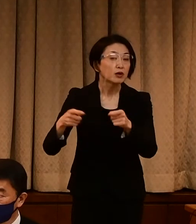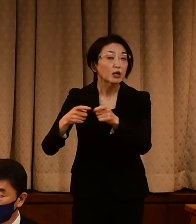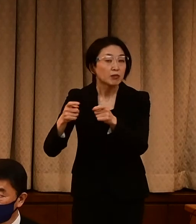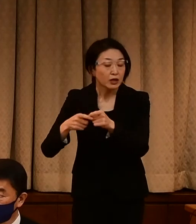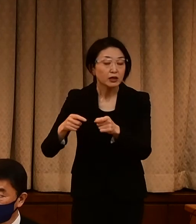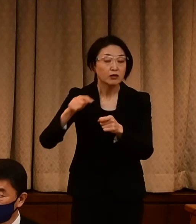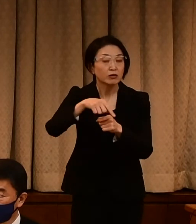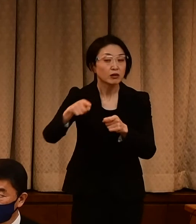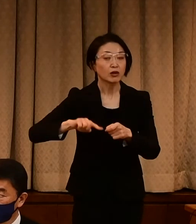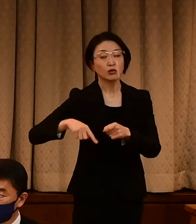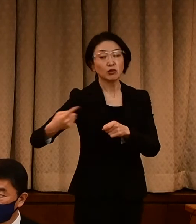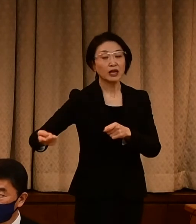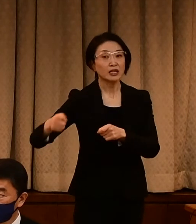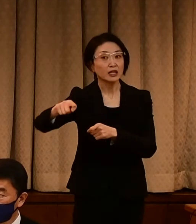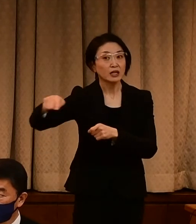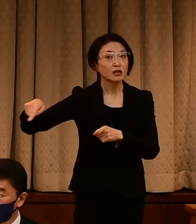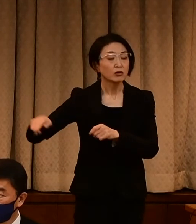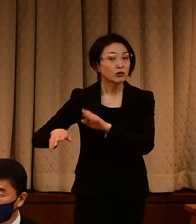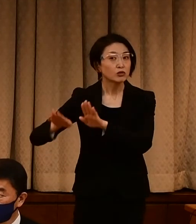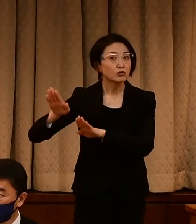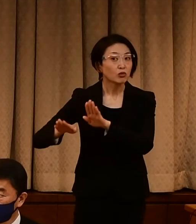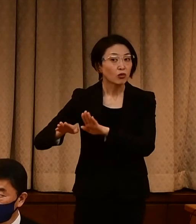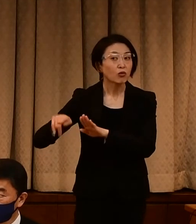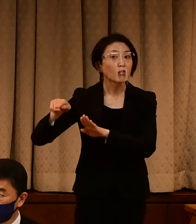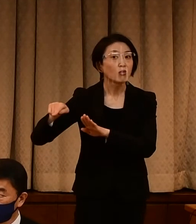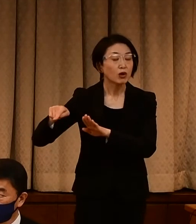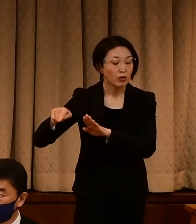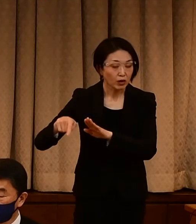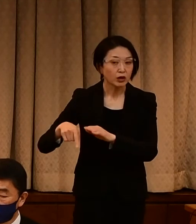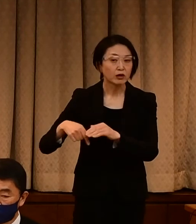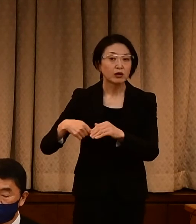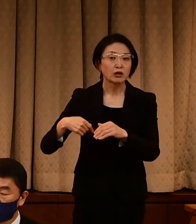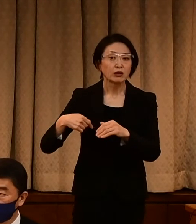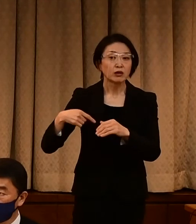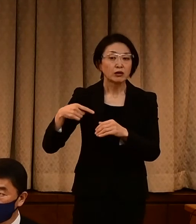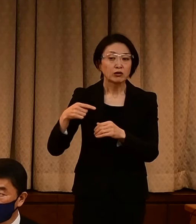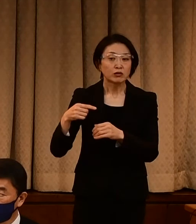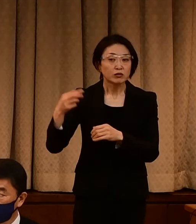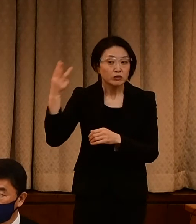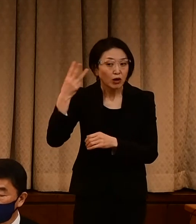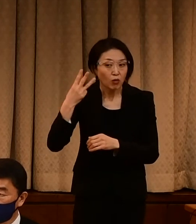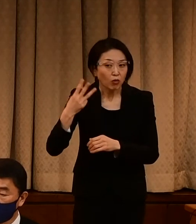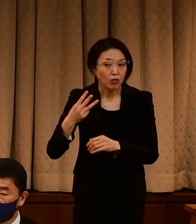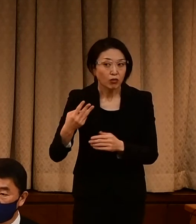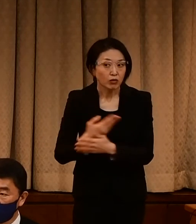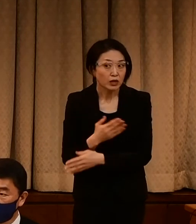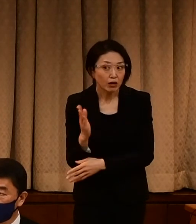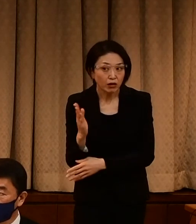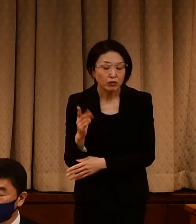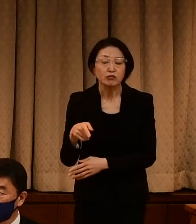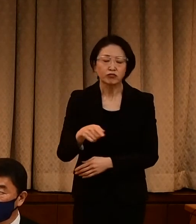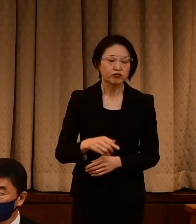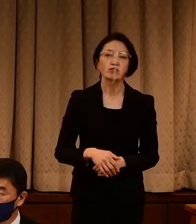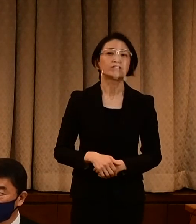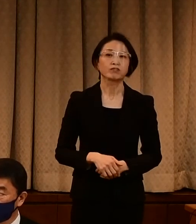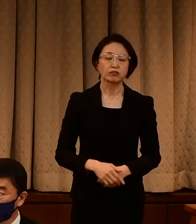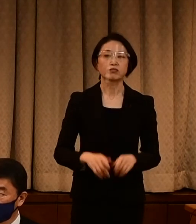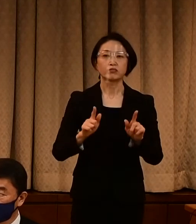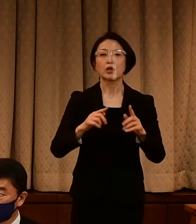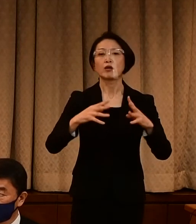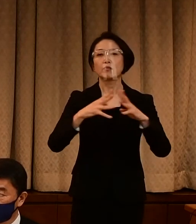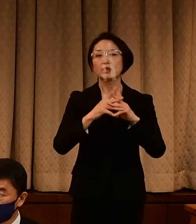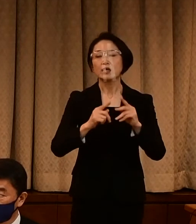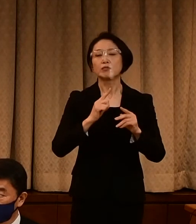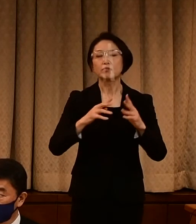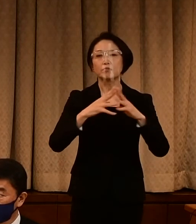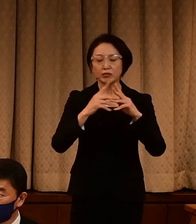ど大きな、要素を占めないというような理解で、 そうですね、県は県の考え方で東北するということであ